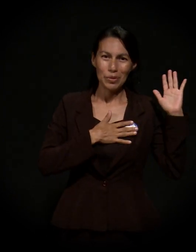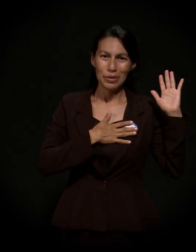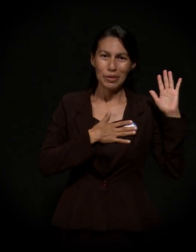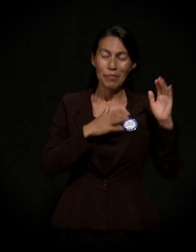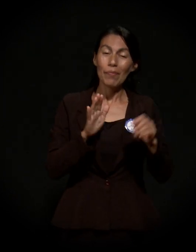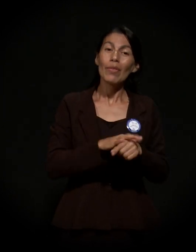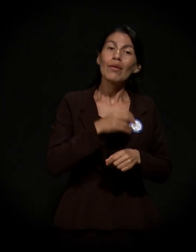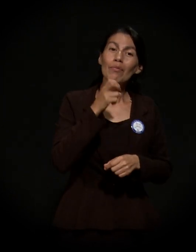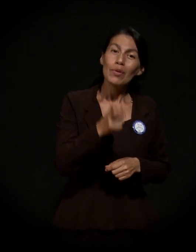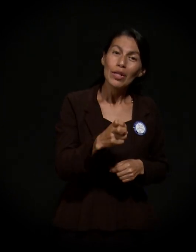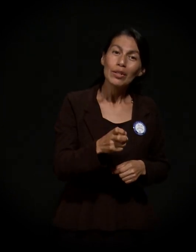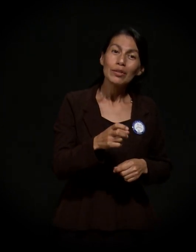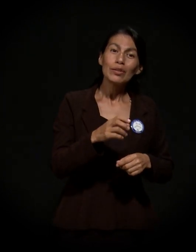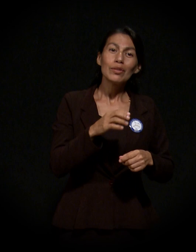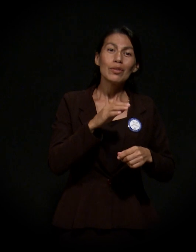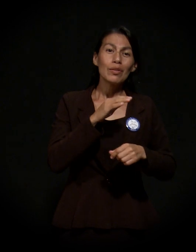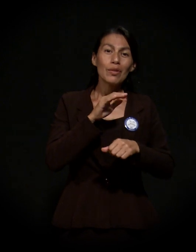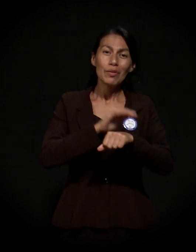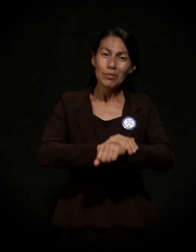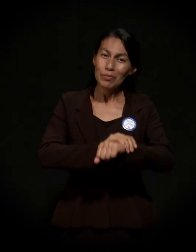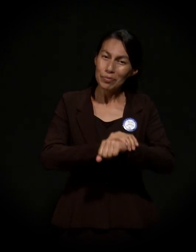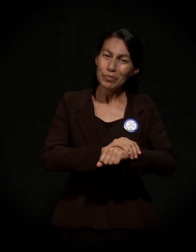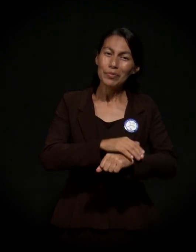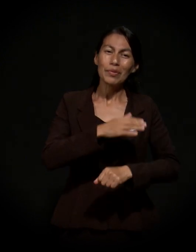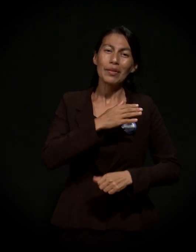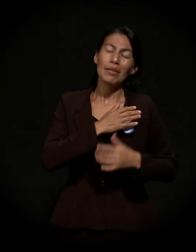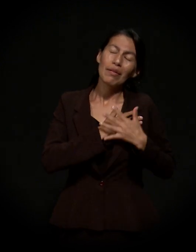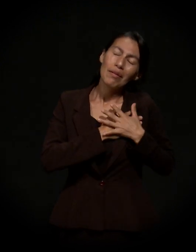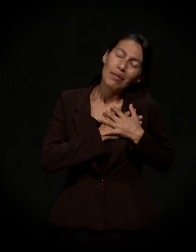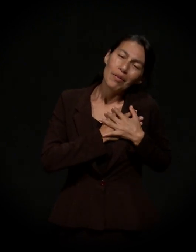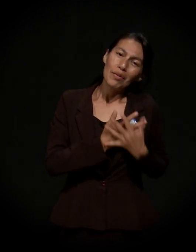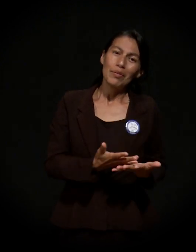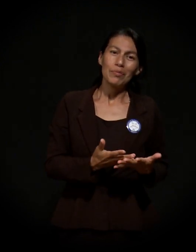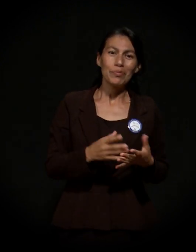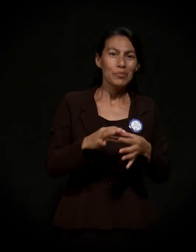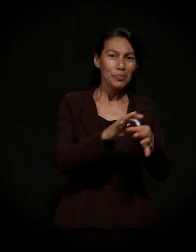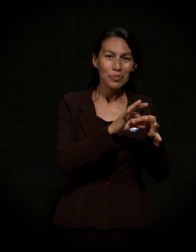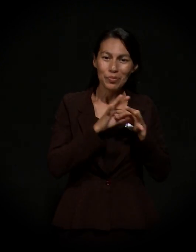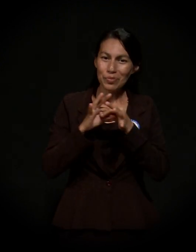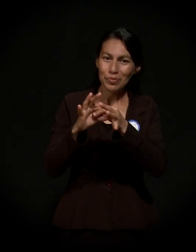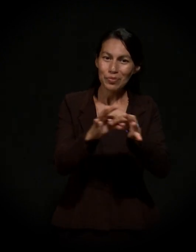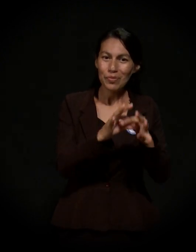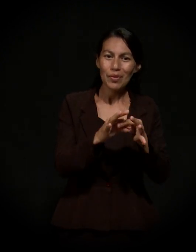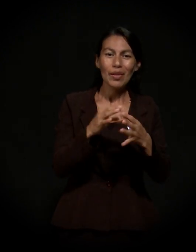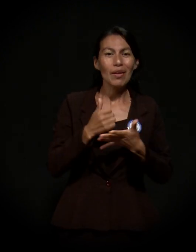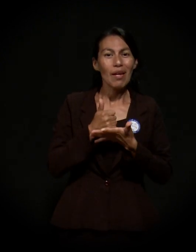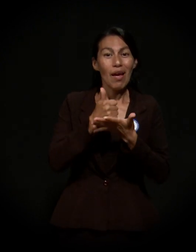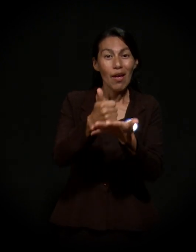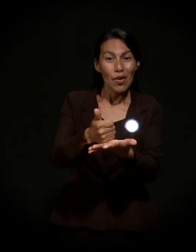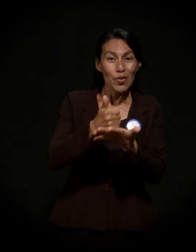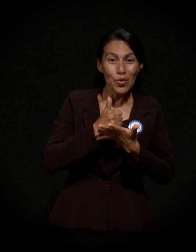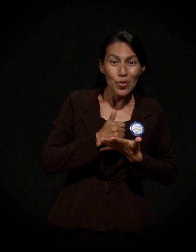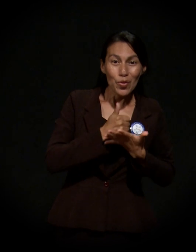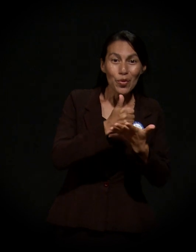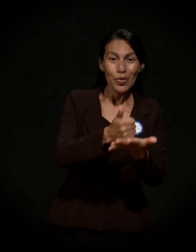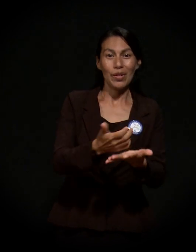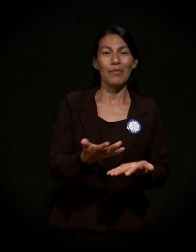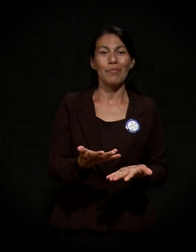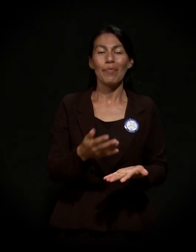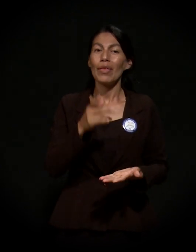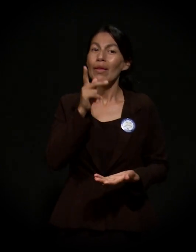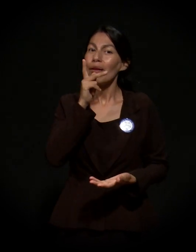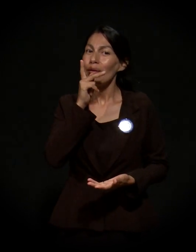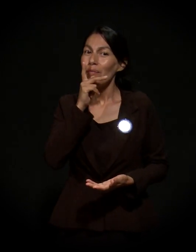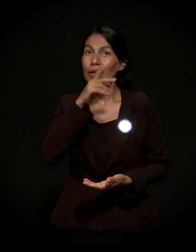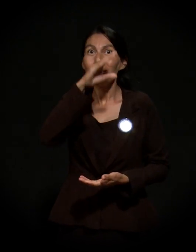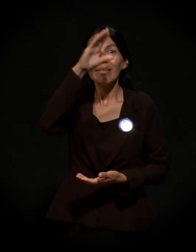la ayuda mutua es importante entre todos nosotros. El Padre Celestial sabe